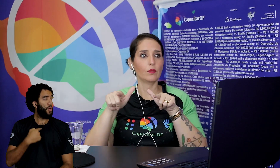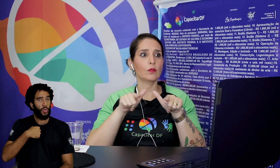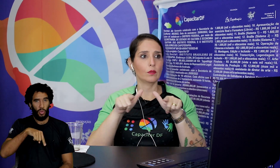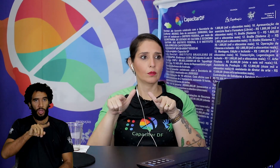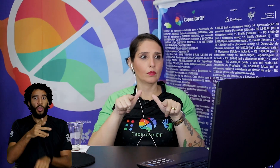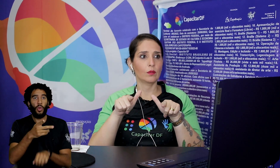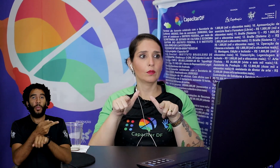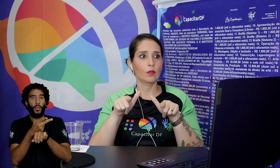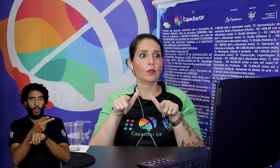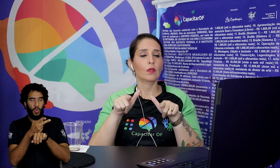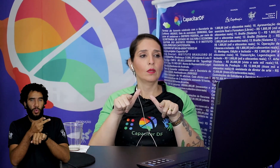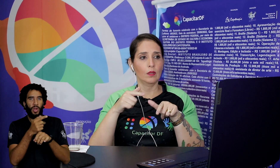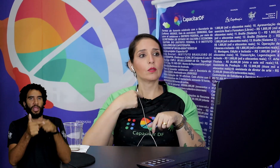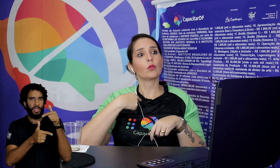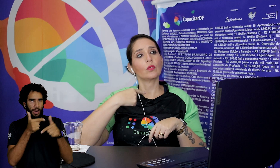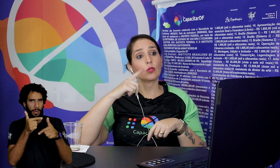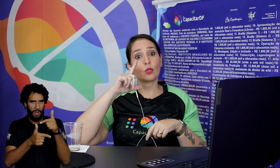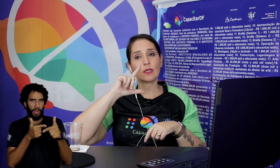trabalho. trabalho.